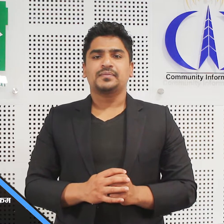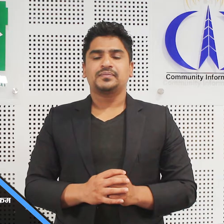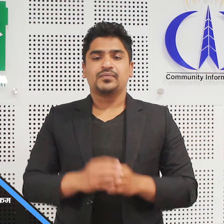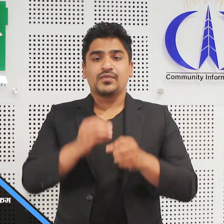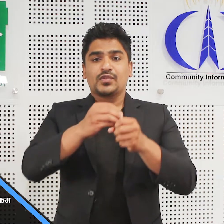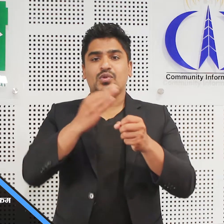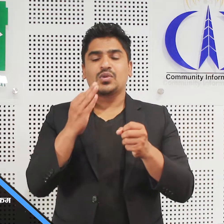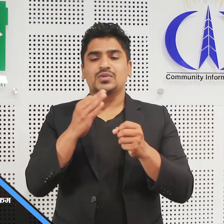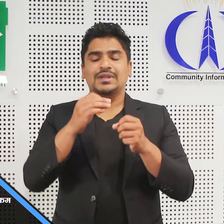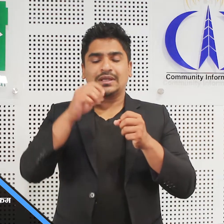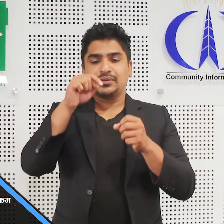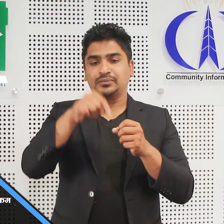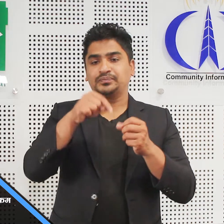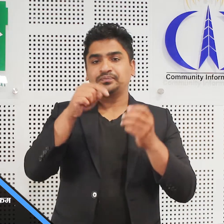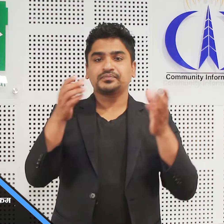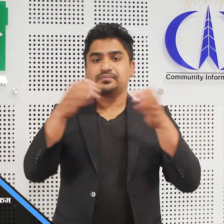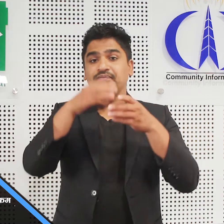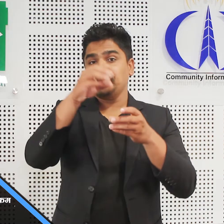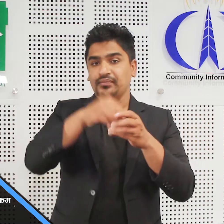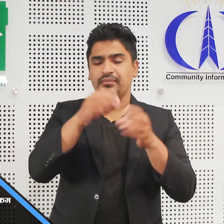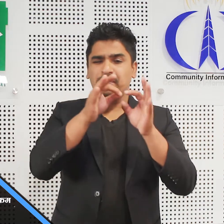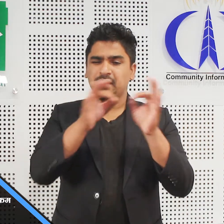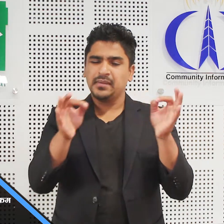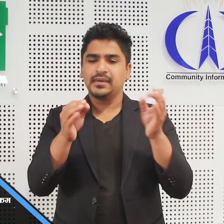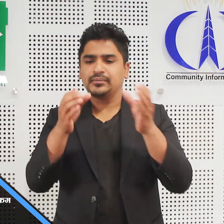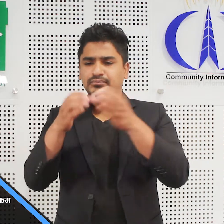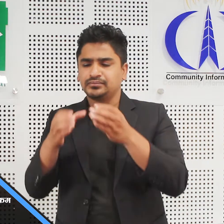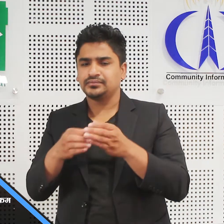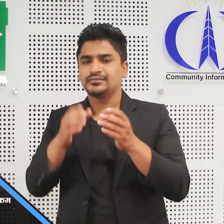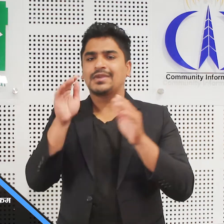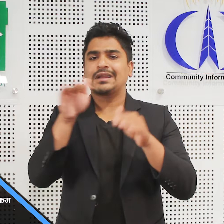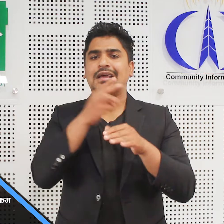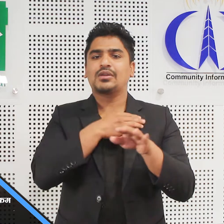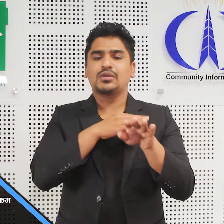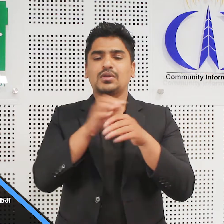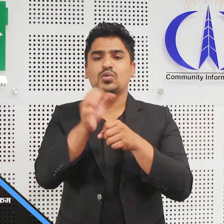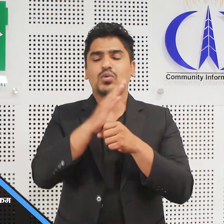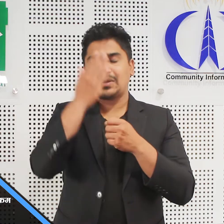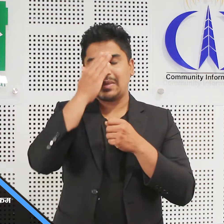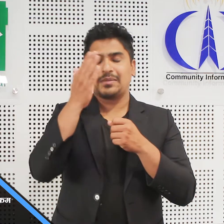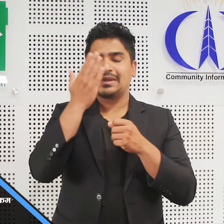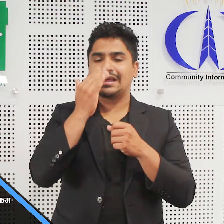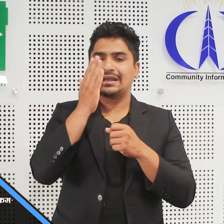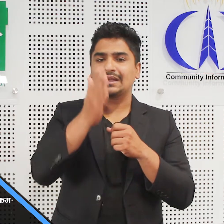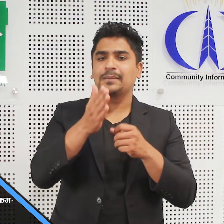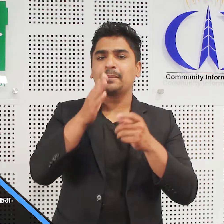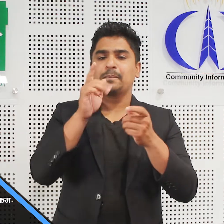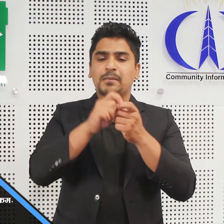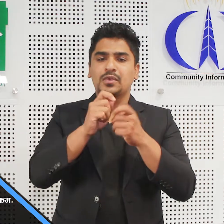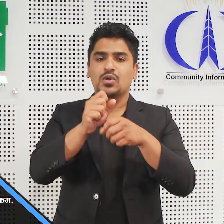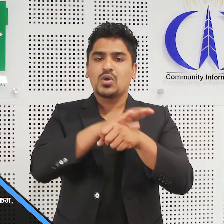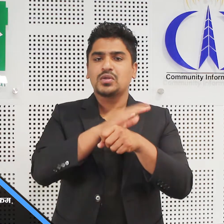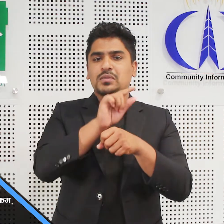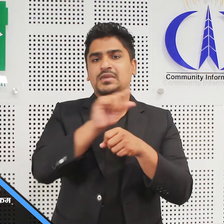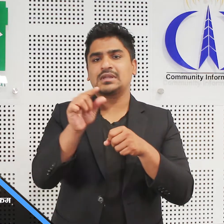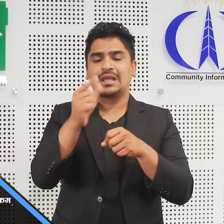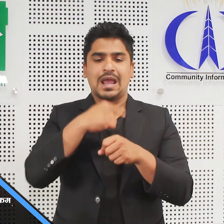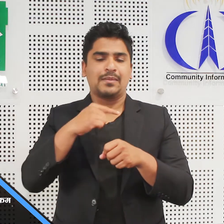धनुषाको मिथिला नगरपालिका भित्रका विभिन्न वर्गका नागरिकलाई कोरोना महामारीका कारण परेको असरका बारेमा त हामीले थाहा